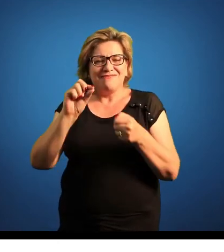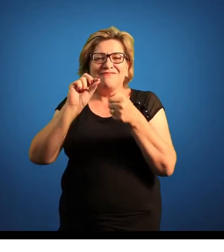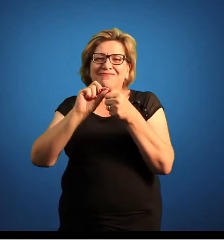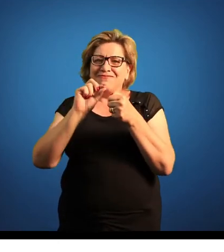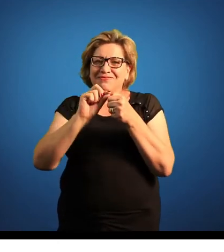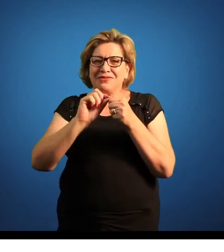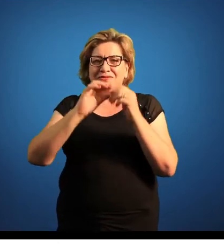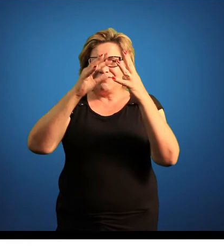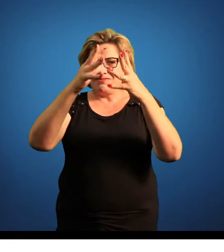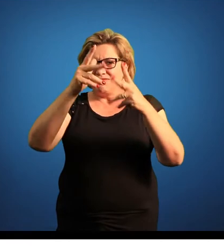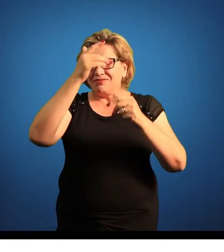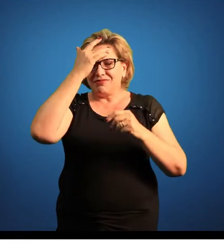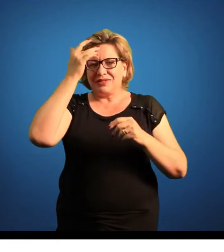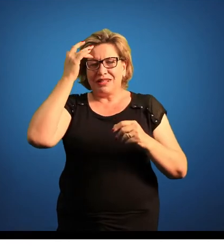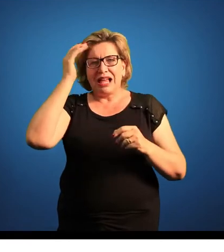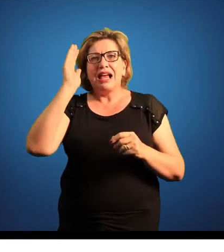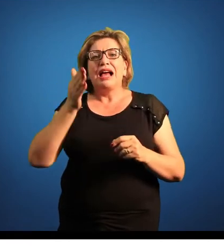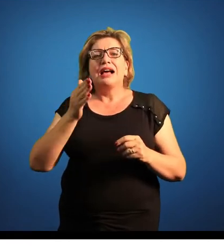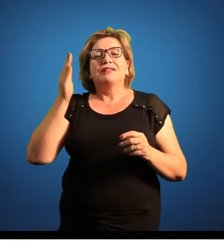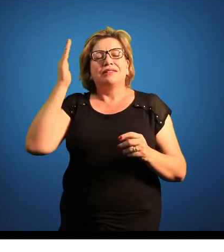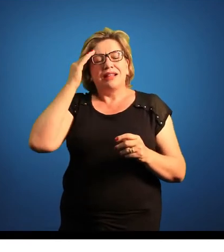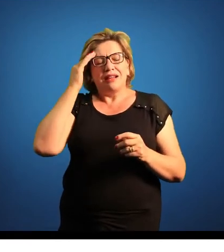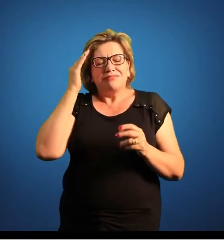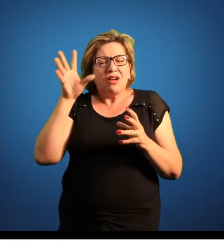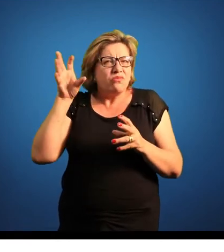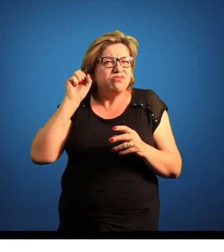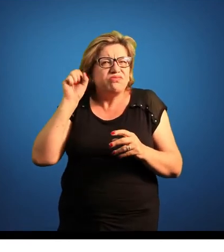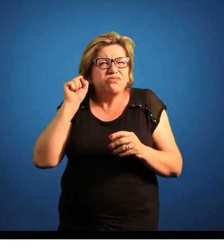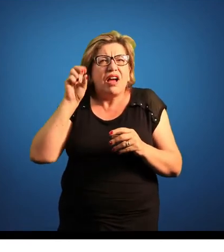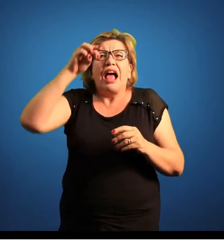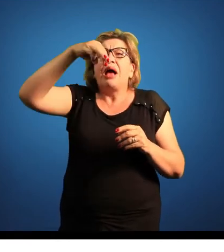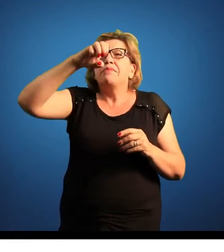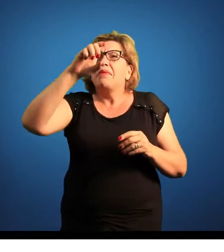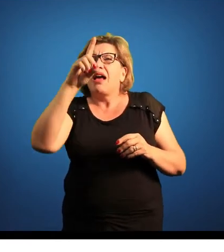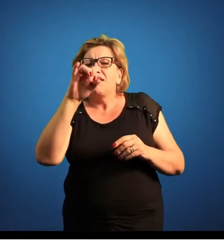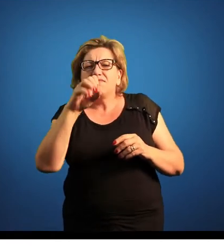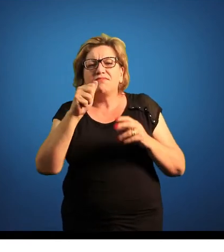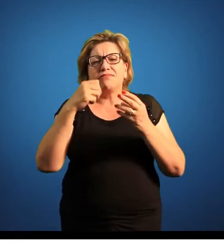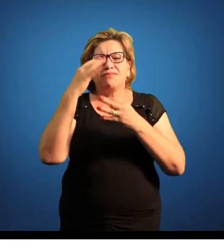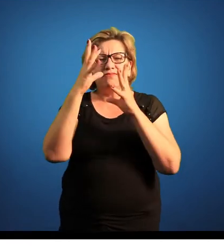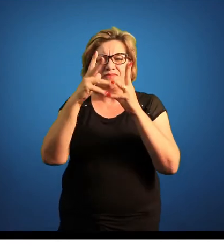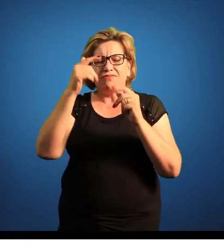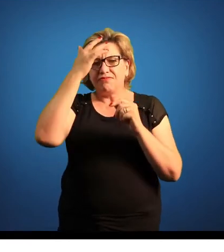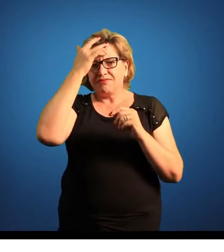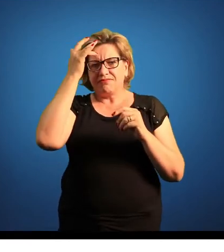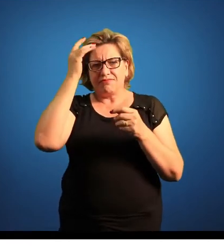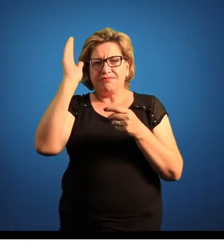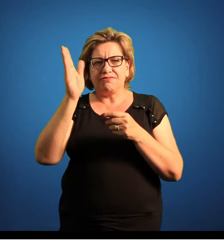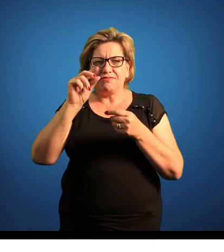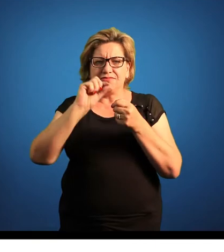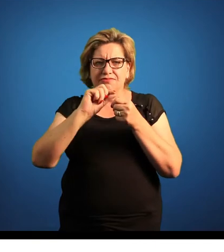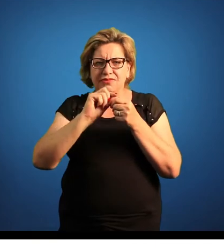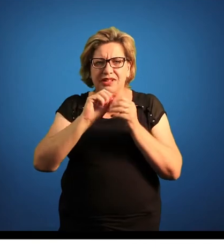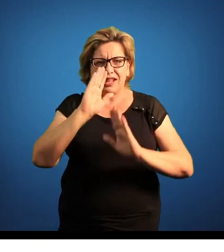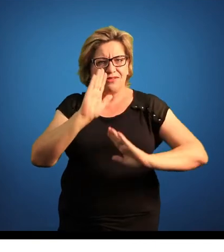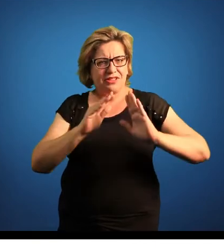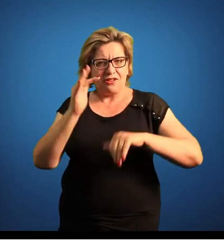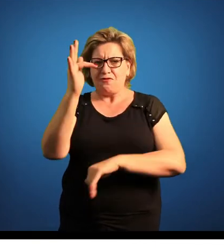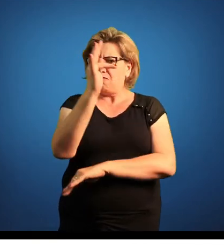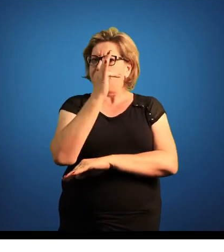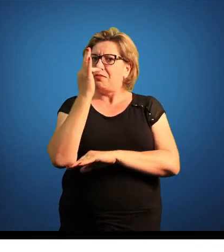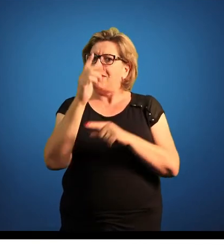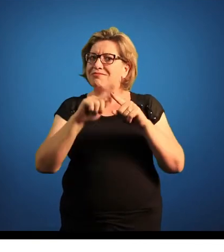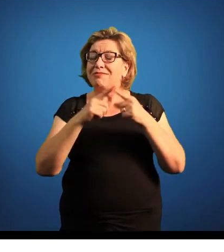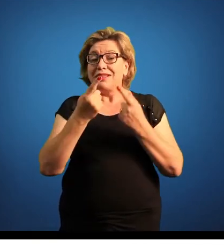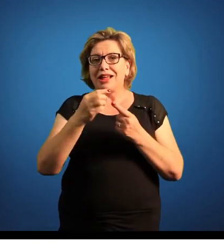calculou. Todo mundo já ouviu, ah, a média é isso, a média é aquilo. Todo mundo já fez algum tipo de cálculo. Talvez você não fez ele lá formalmente,